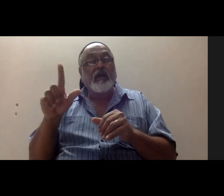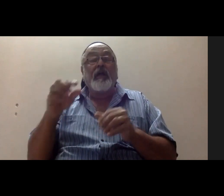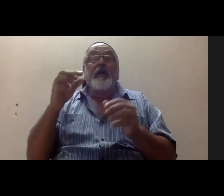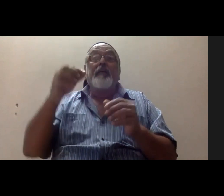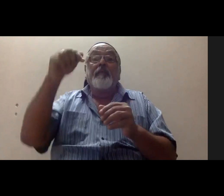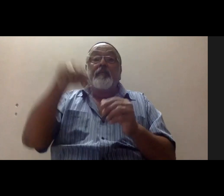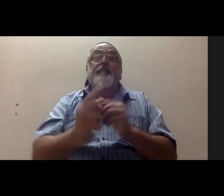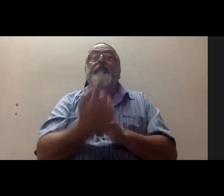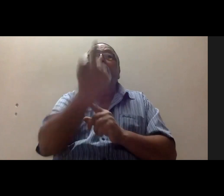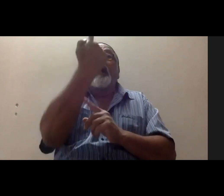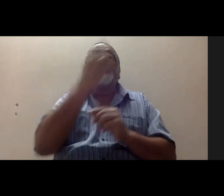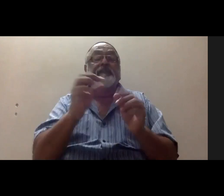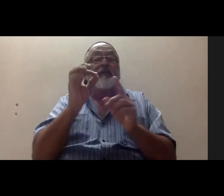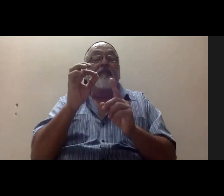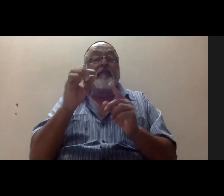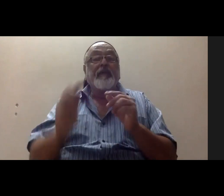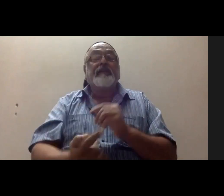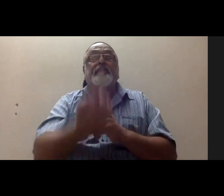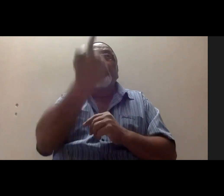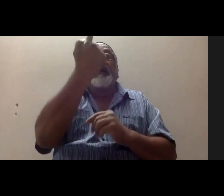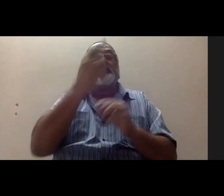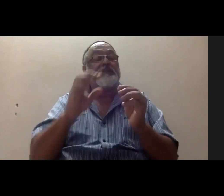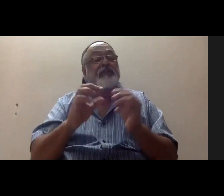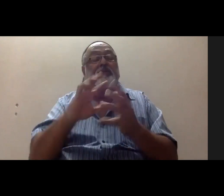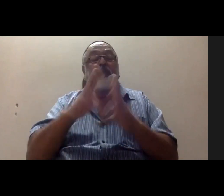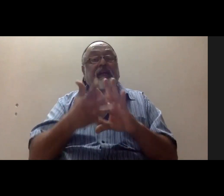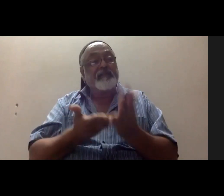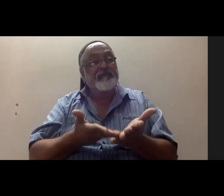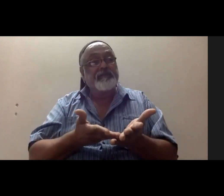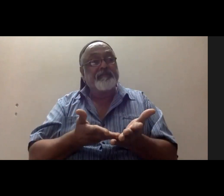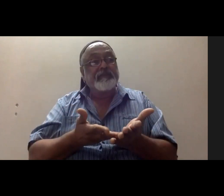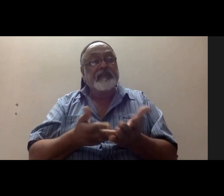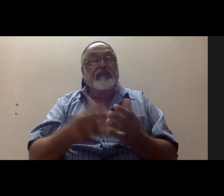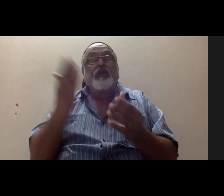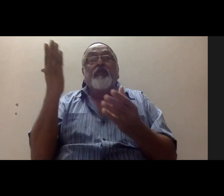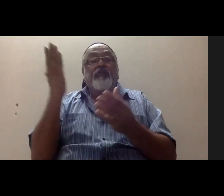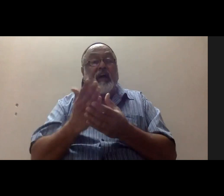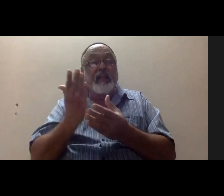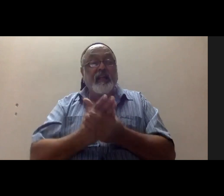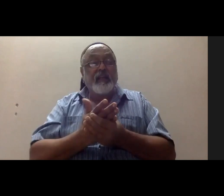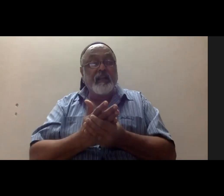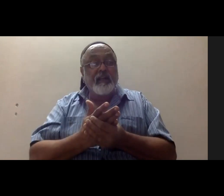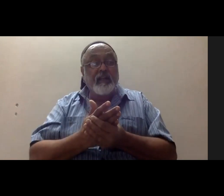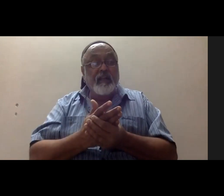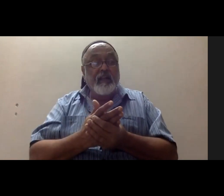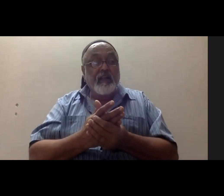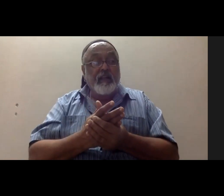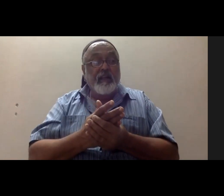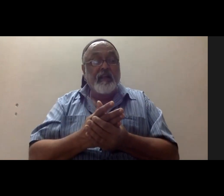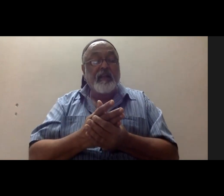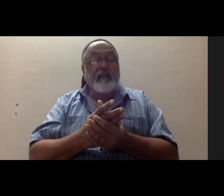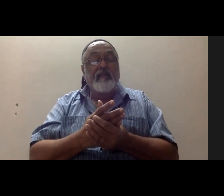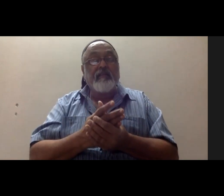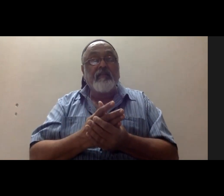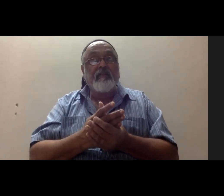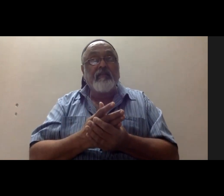इस कंसेप्ट के द्वारा, और फाइल्स के भी हमने जो प्लास्टिक रिड्यूस किए हैं वो भी 10 टन के अराउंड